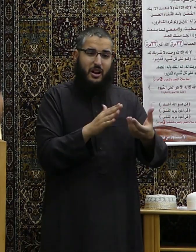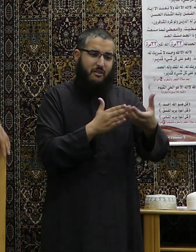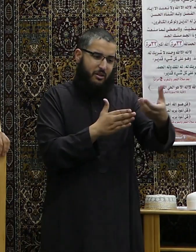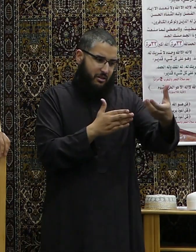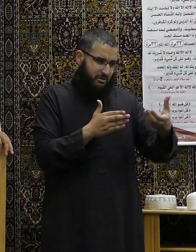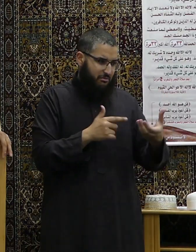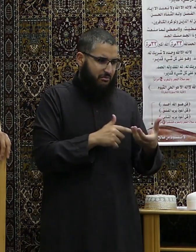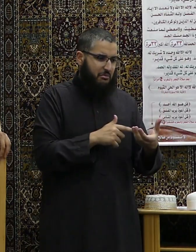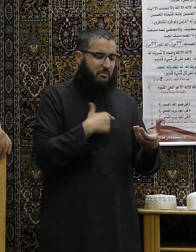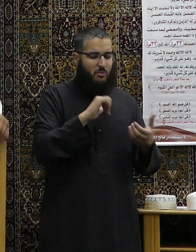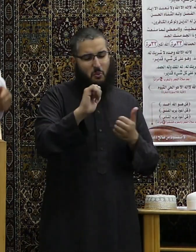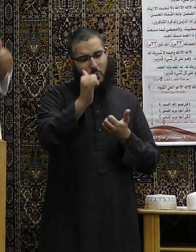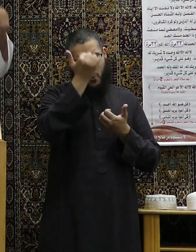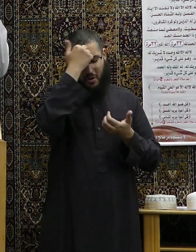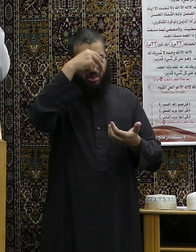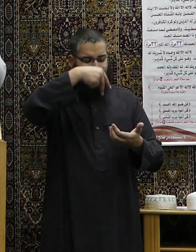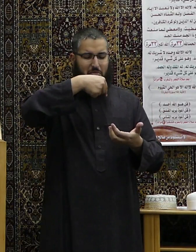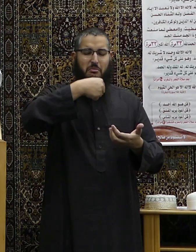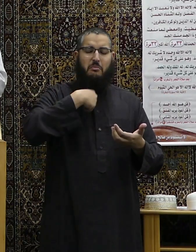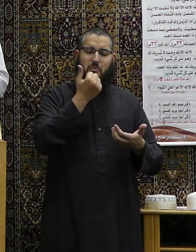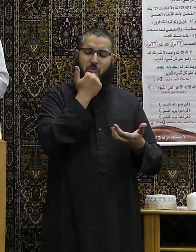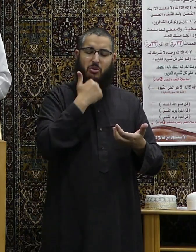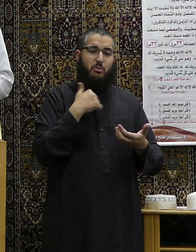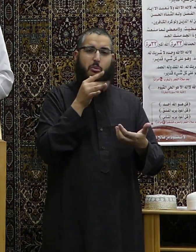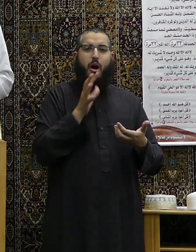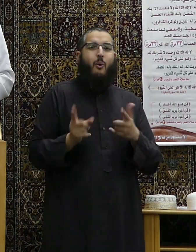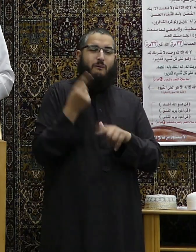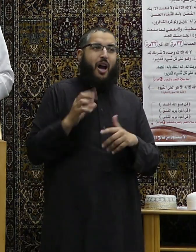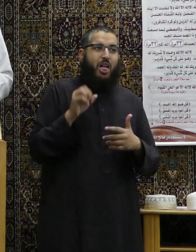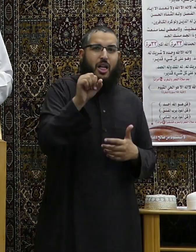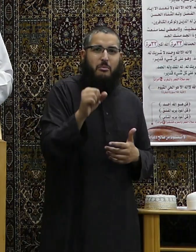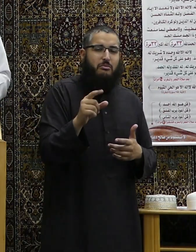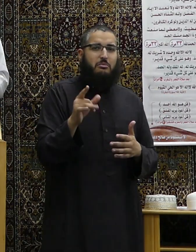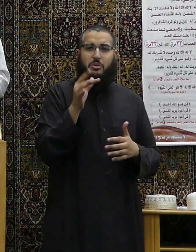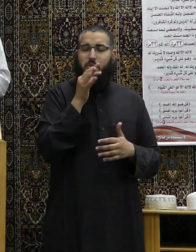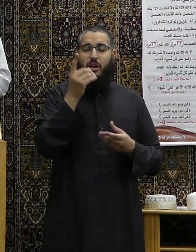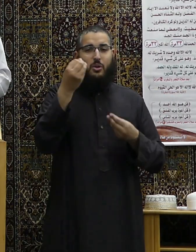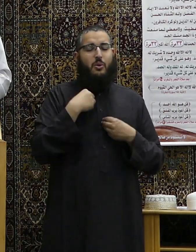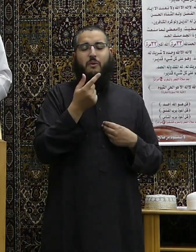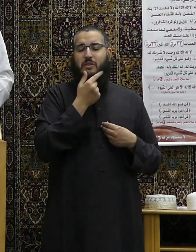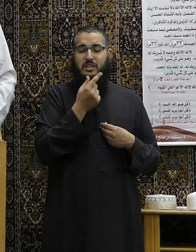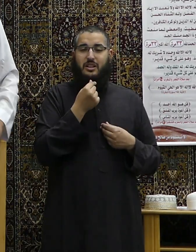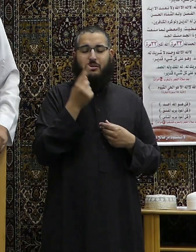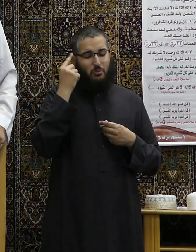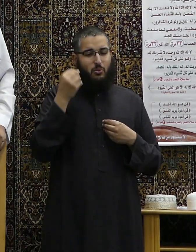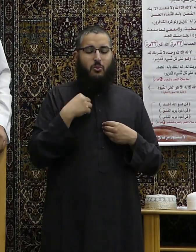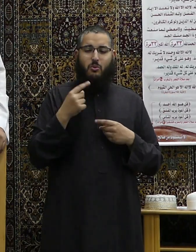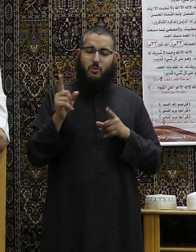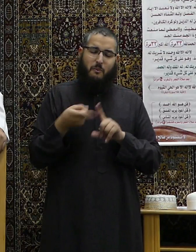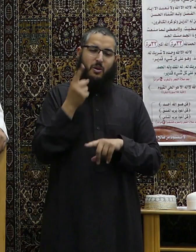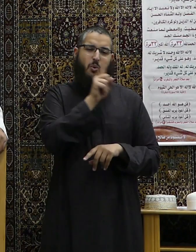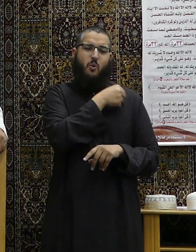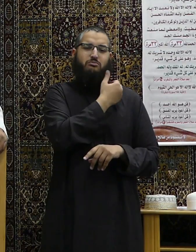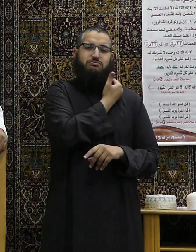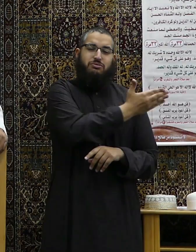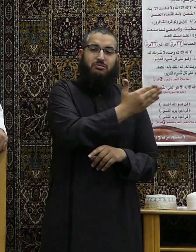pourras blâmer que ta propre personne et il n'y aura pas de session de rattrapage. Qu'Allah subhanahu wa ta'ala nous facilite de nous réformer. Sallallahu subhanahu wa